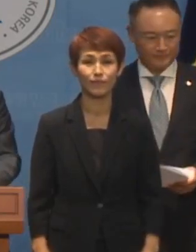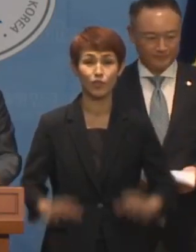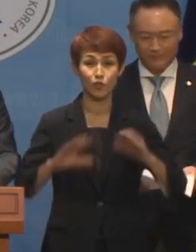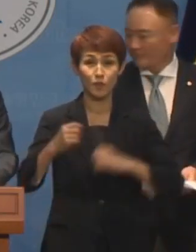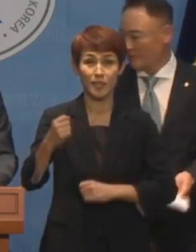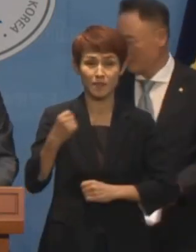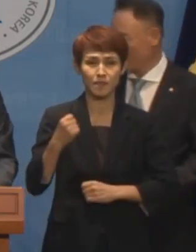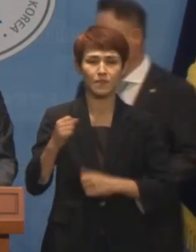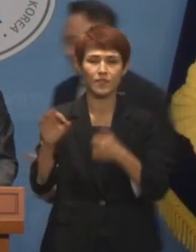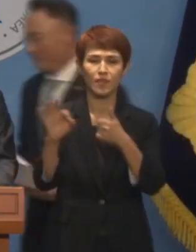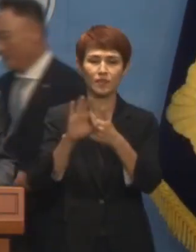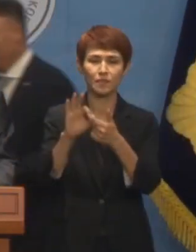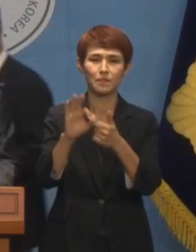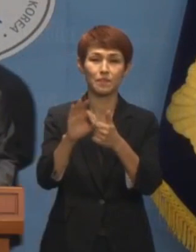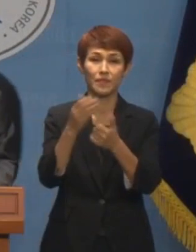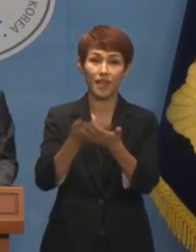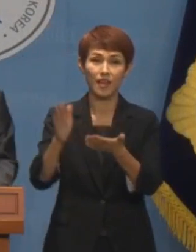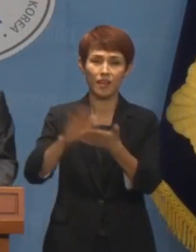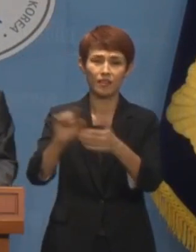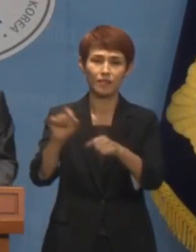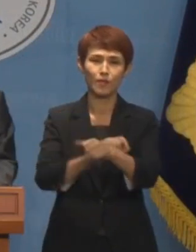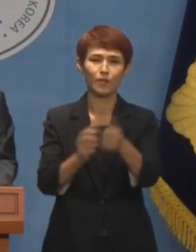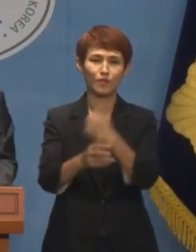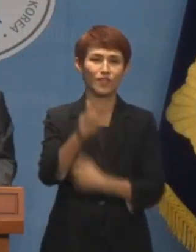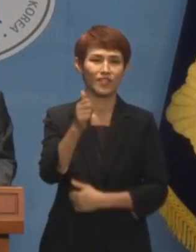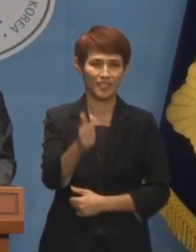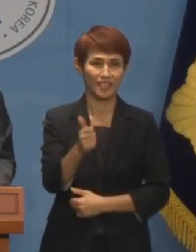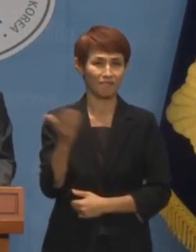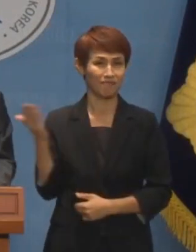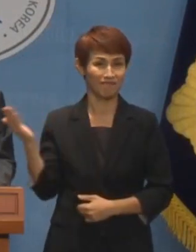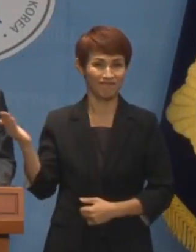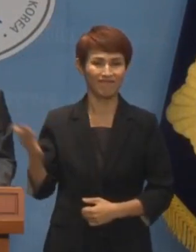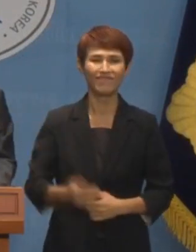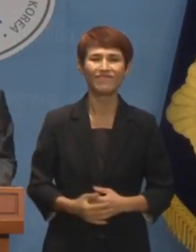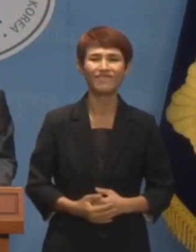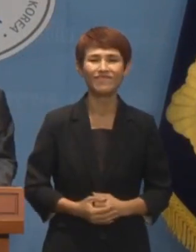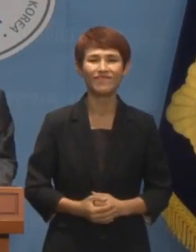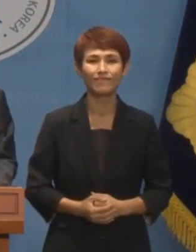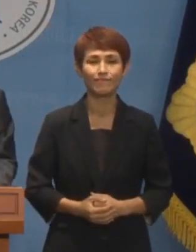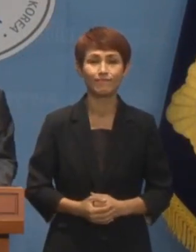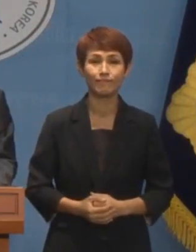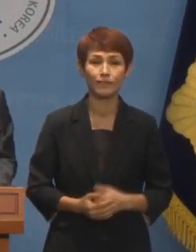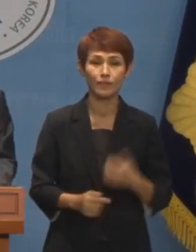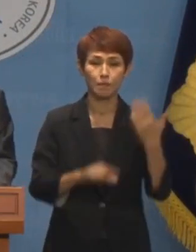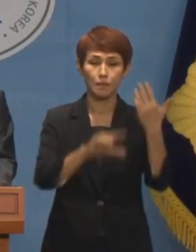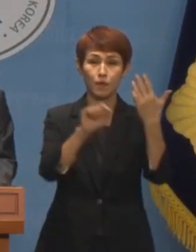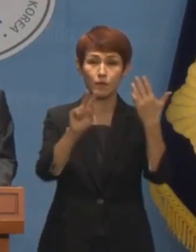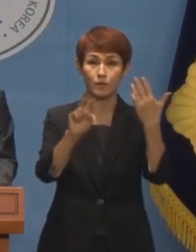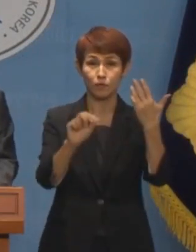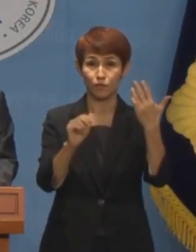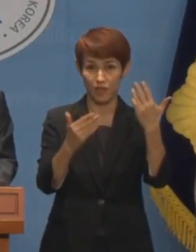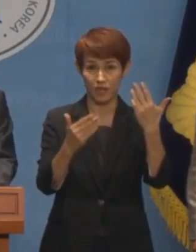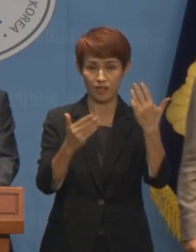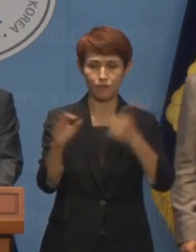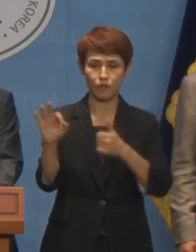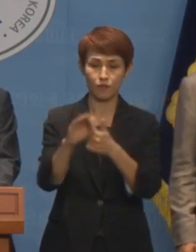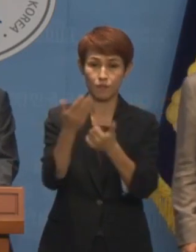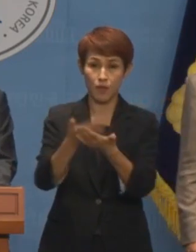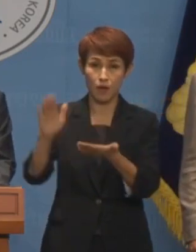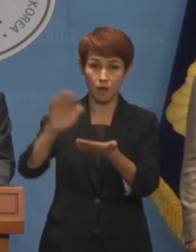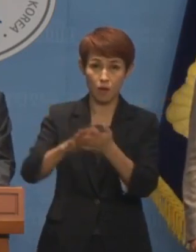국민의힘 연금개혁특별위원회 위원장 박수영 의원입니다. 지난 29일에 연금개혁에